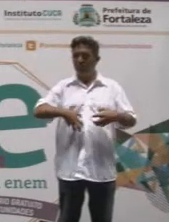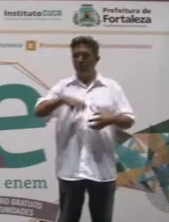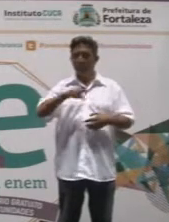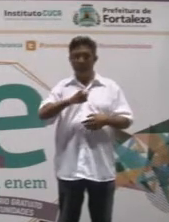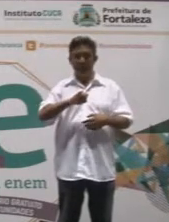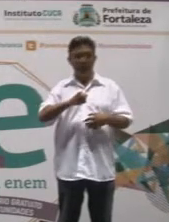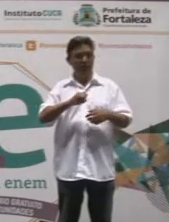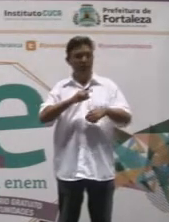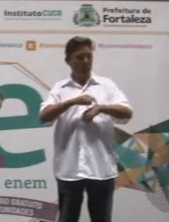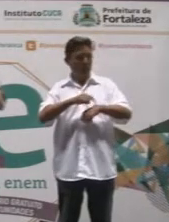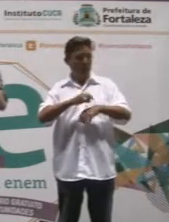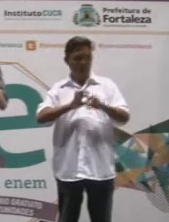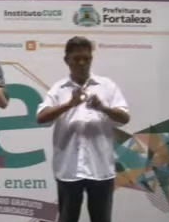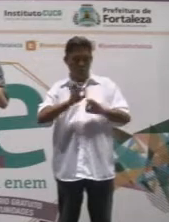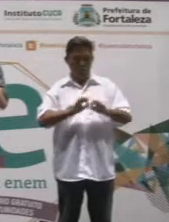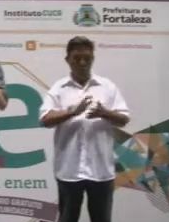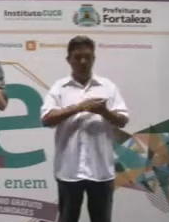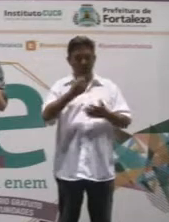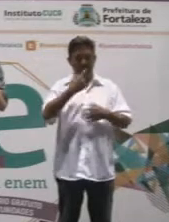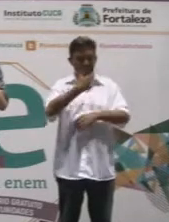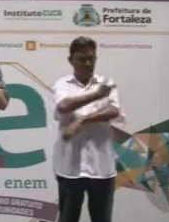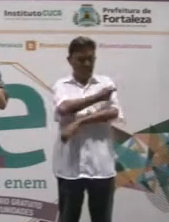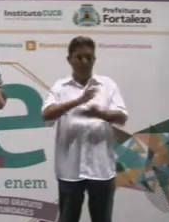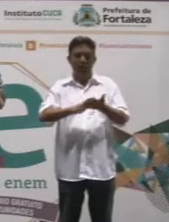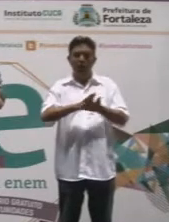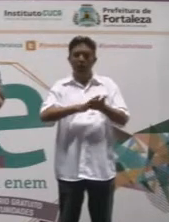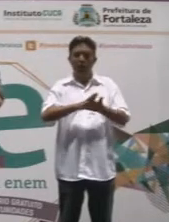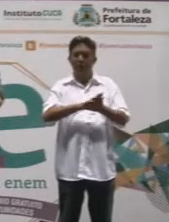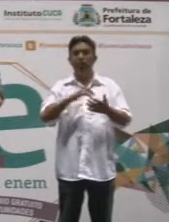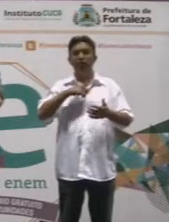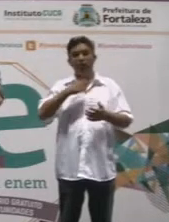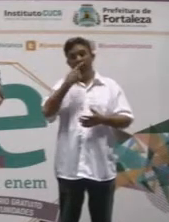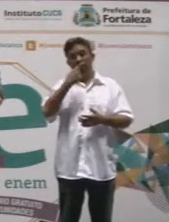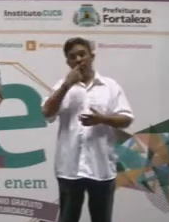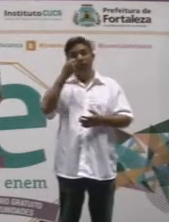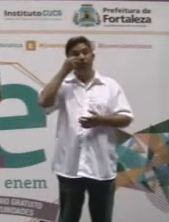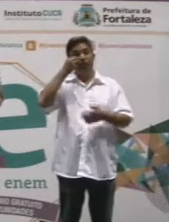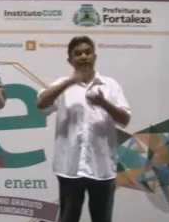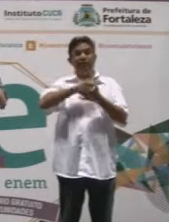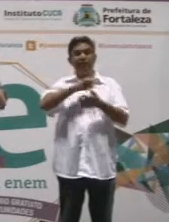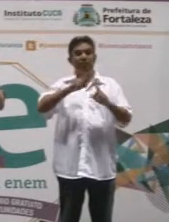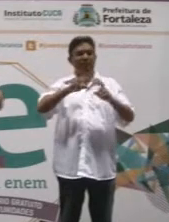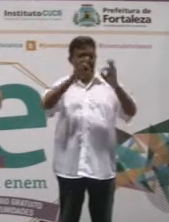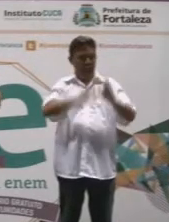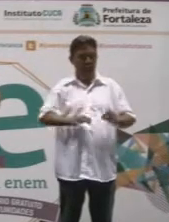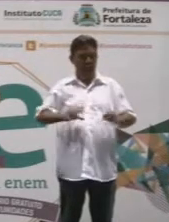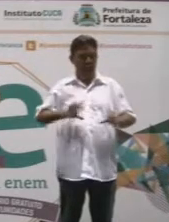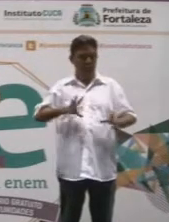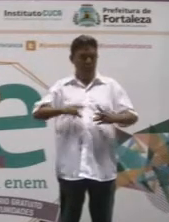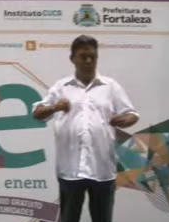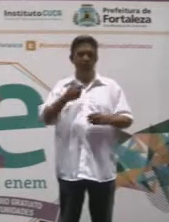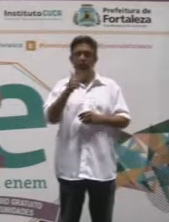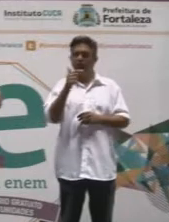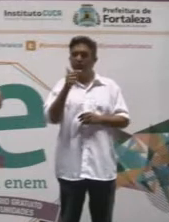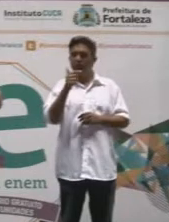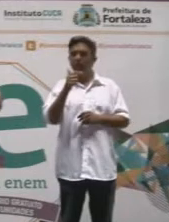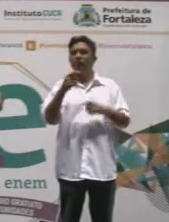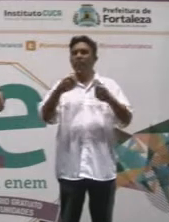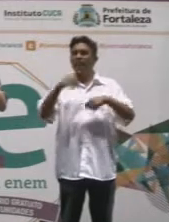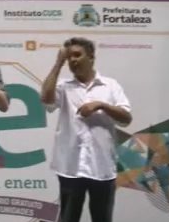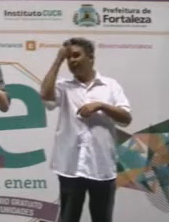a tempo, não tem nenhuma vacina, não tem nada. Existe um medicamento em fase de teste, mas ainda não tem nenhuma cura comprovada. Tá certo? Então